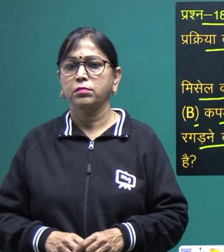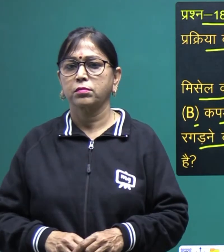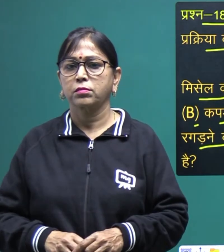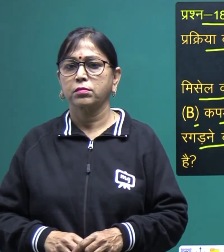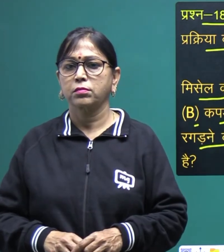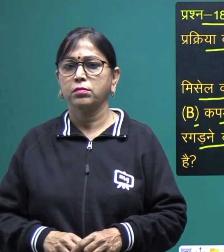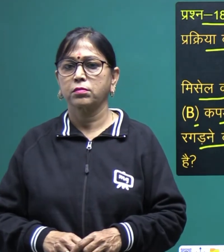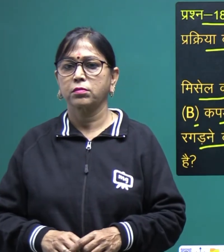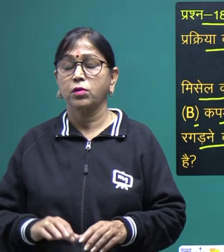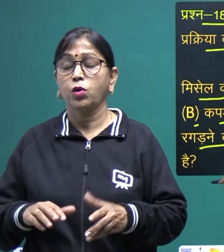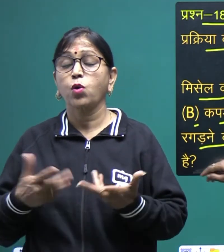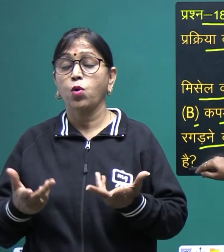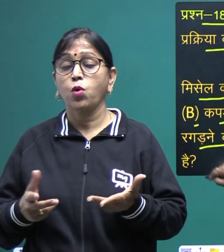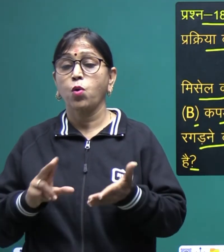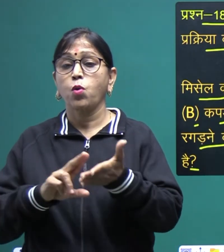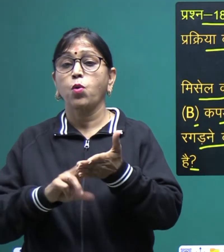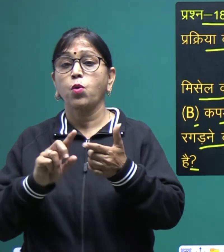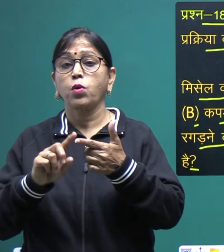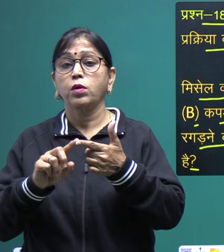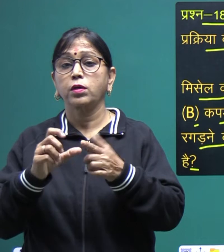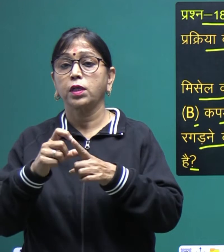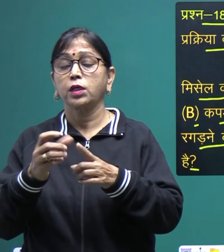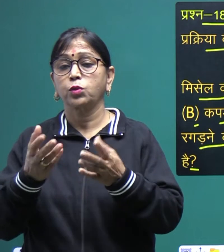क्यों आवश्यकता होती है?